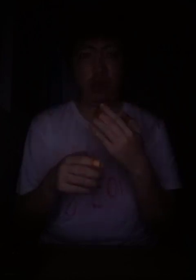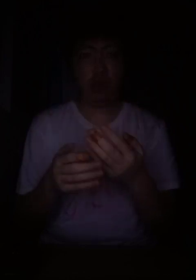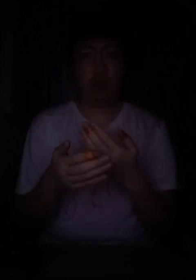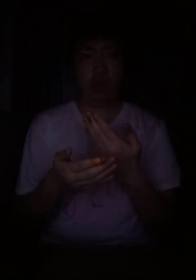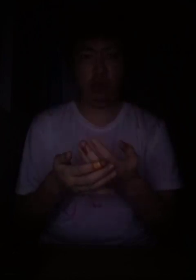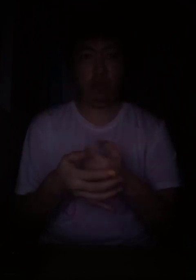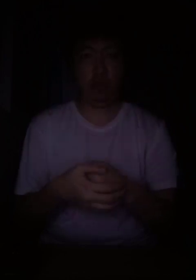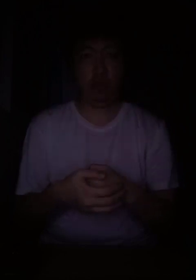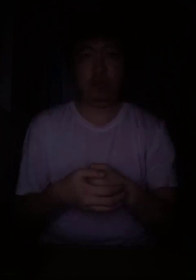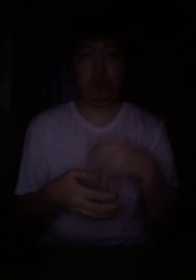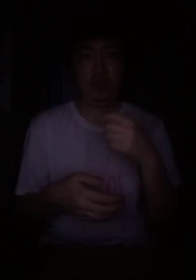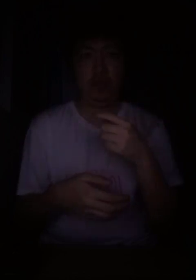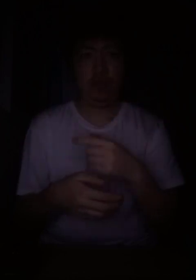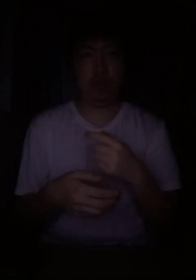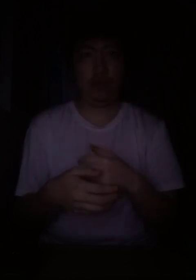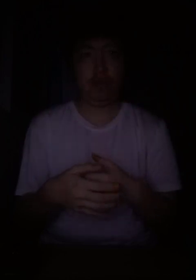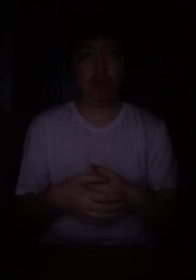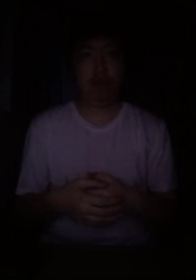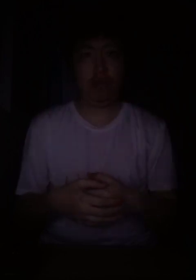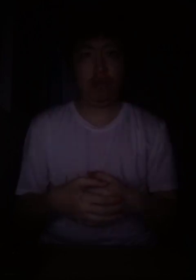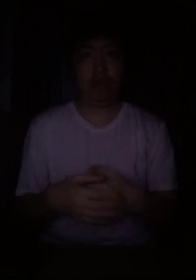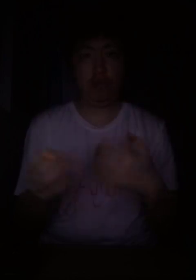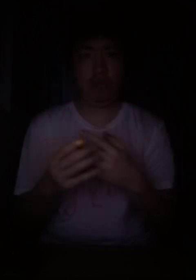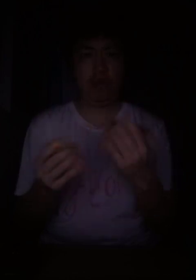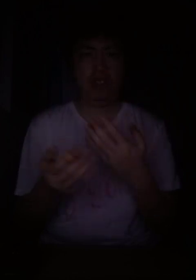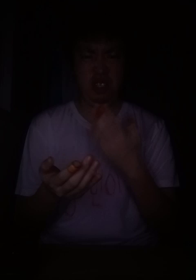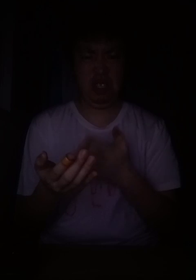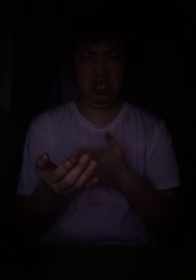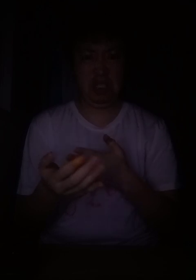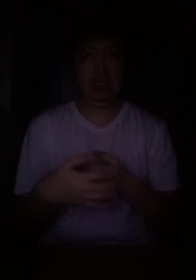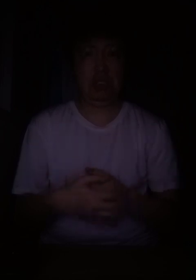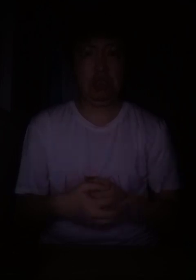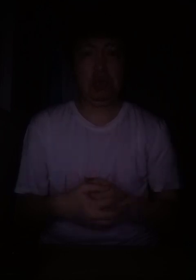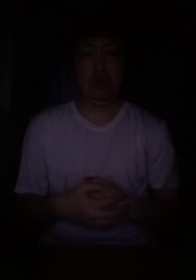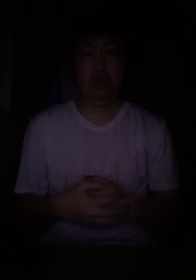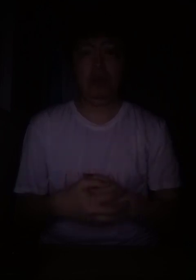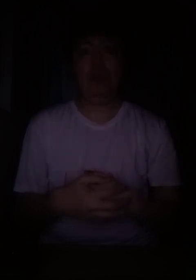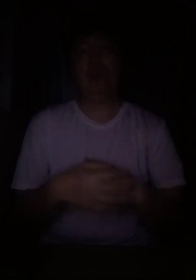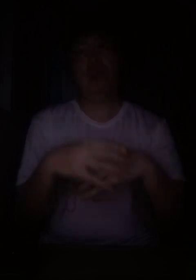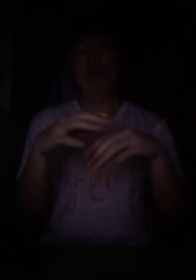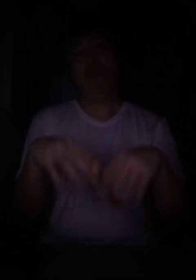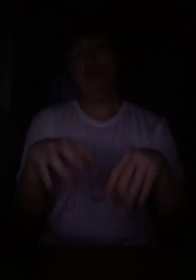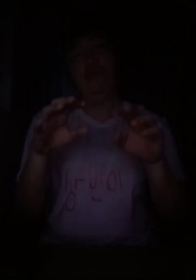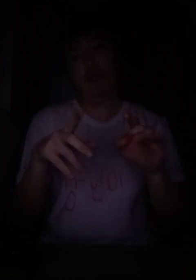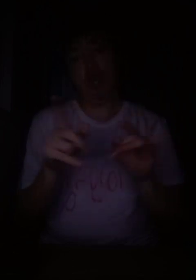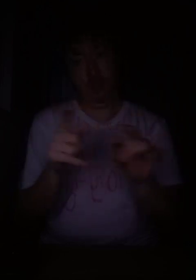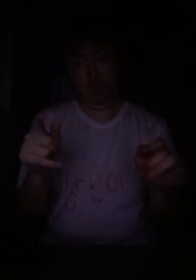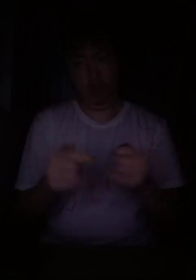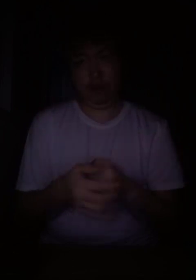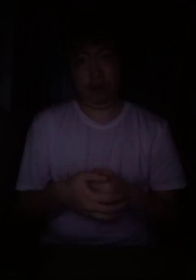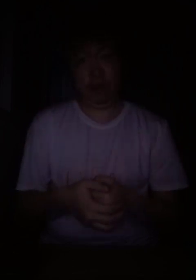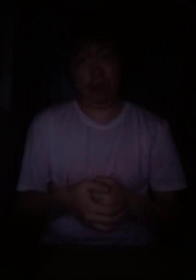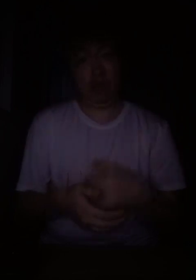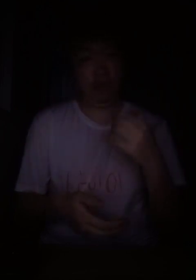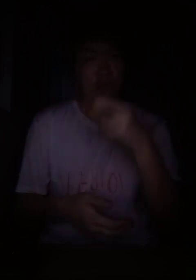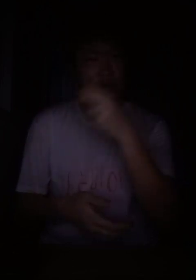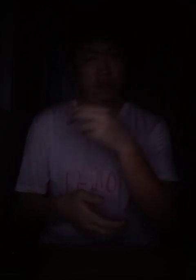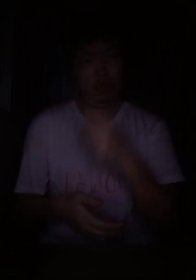경찰을 동원했습니다. 동행하지 예. 않으면 쉽지 않았겠네요. 쉽지 그죠? 않죠. 예. 네. 이제 그 판을 벌리는 전문적인 사람들은 그것만